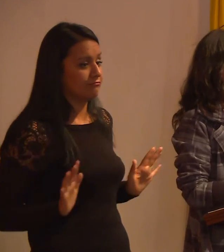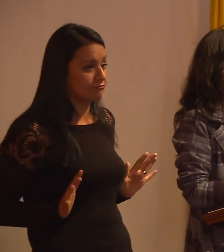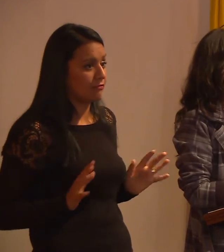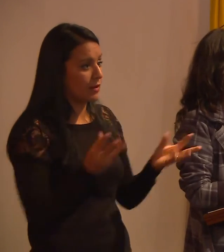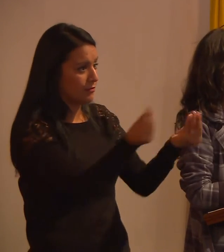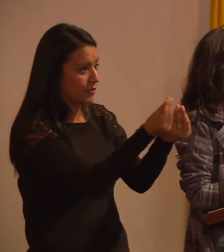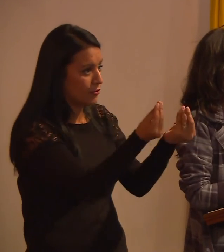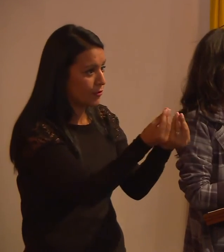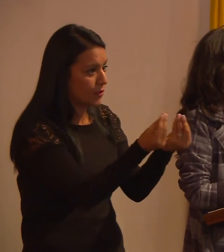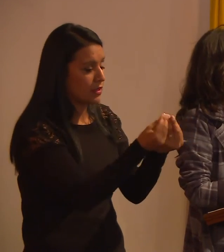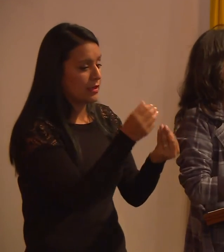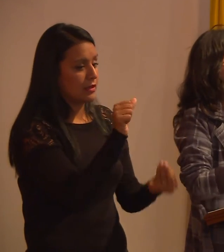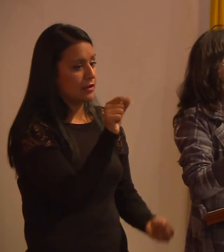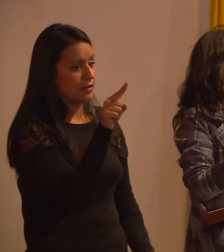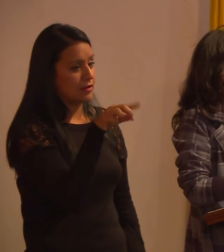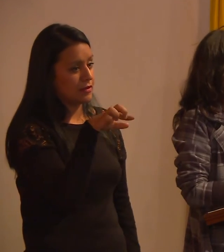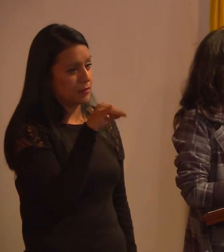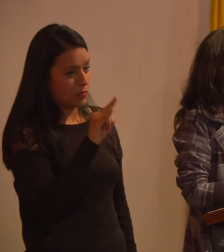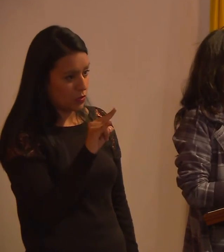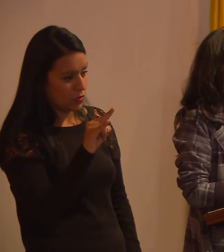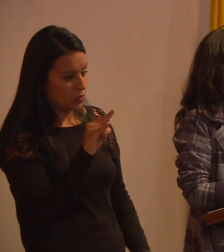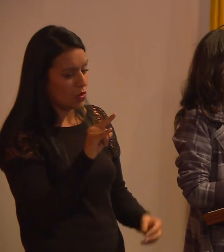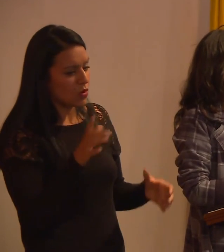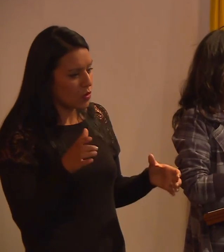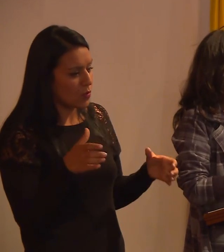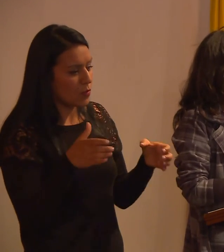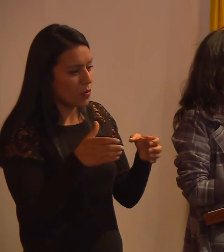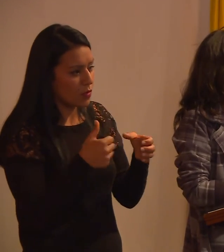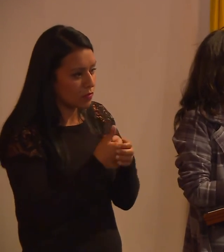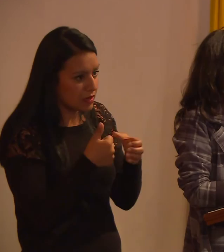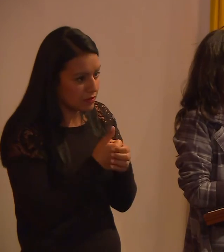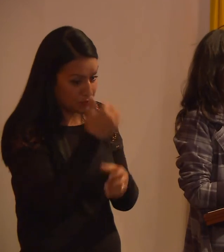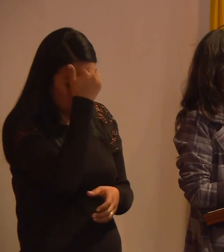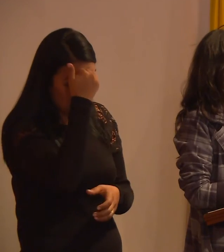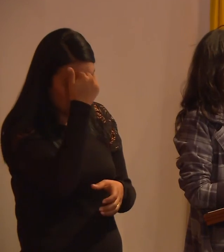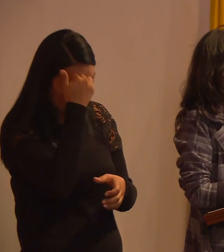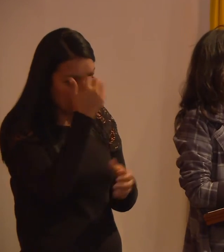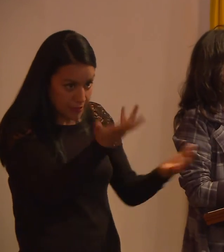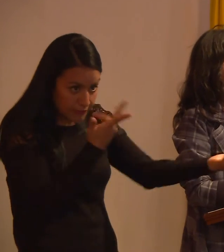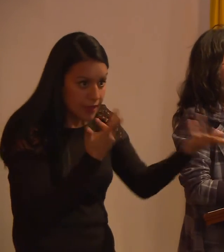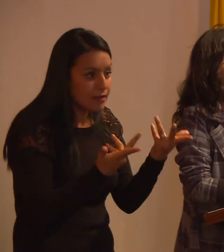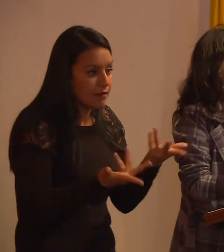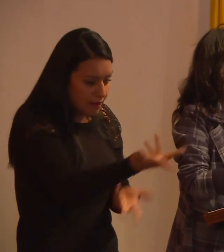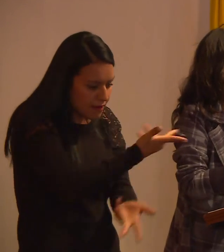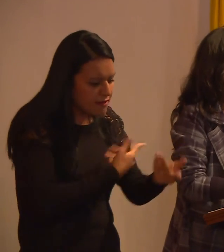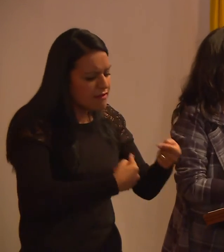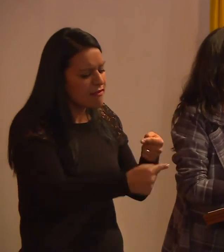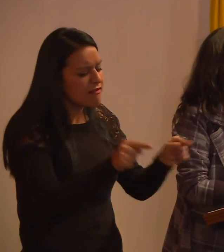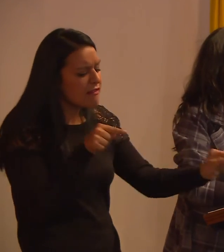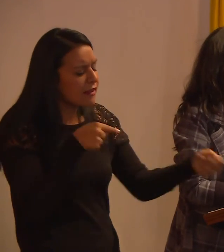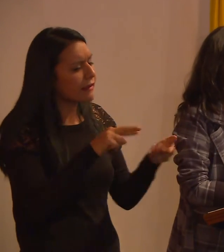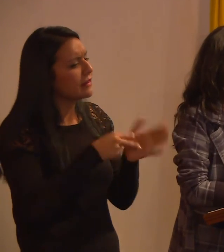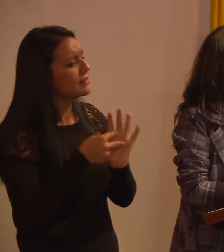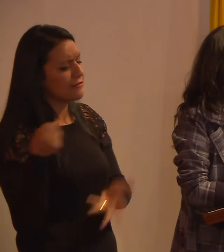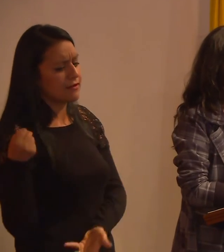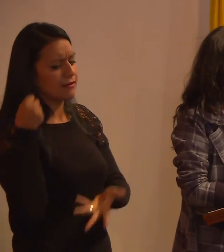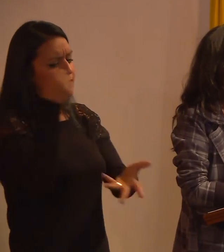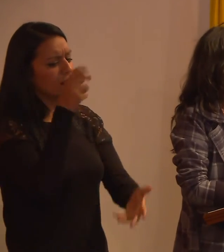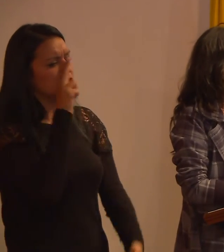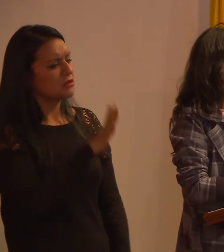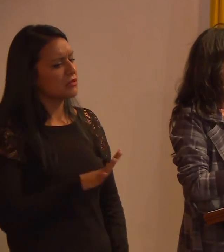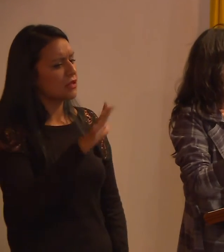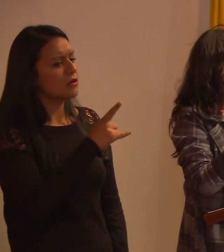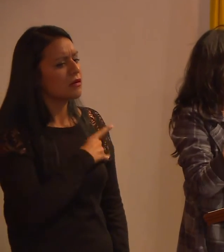mis colegas de ASPU a agenciar un debate muy importante al interior de la universidad sobre lo que implica el financiamiento de la educación